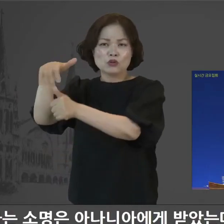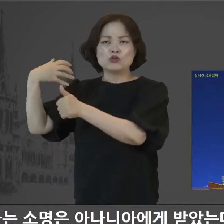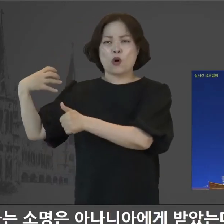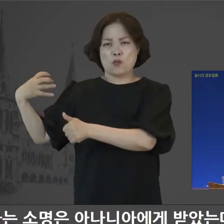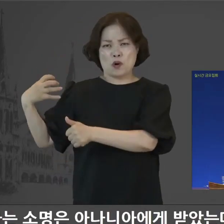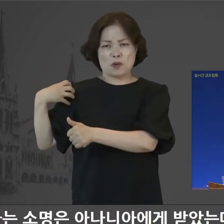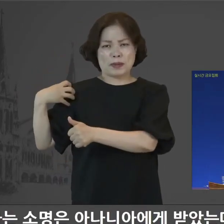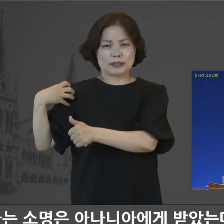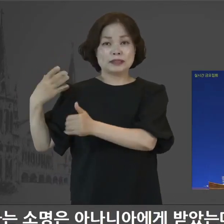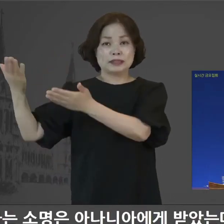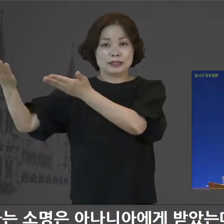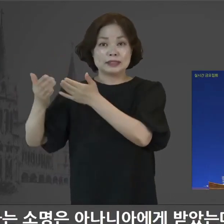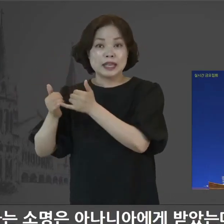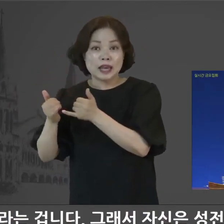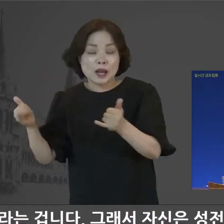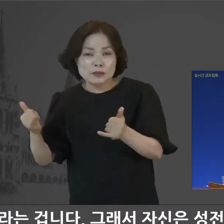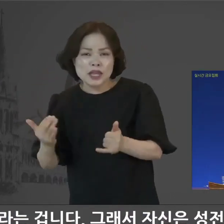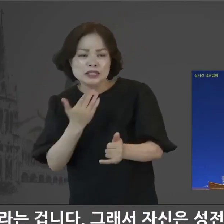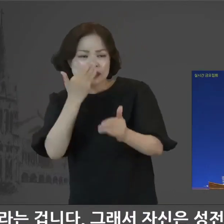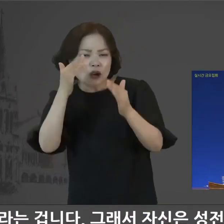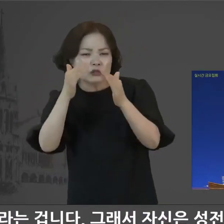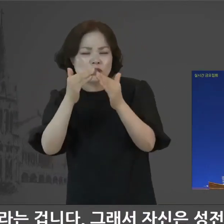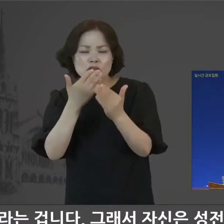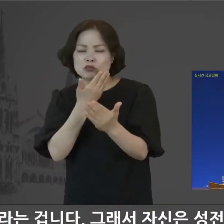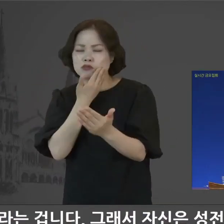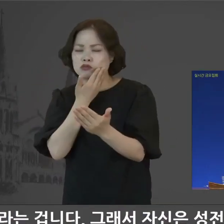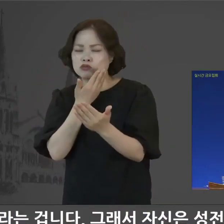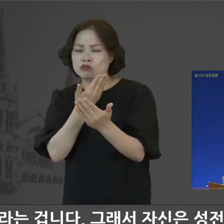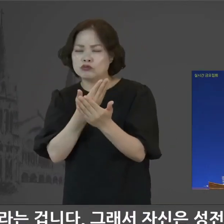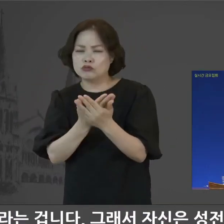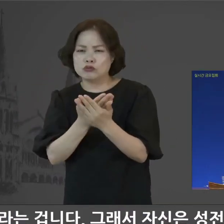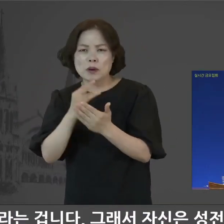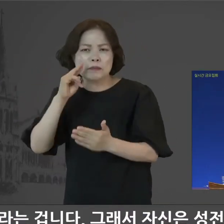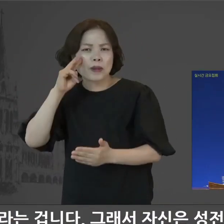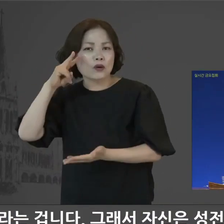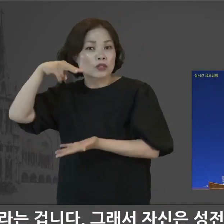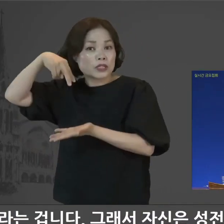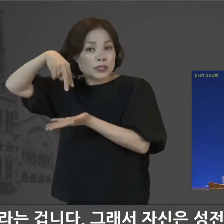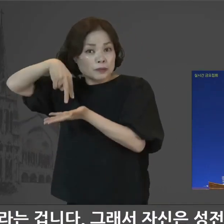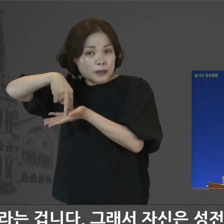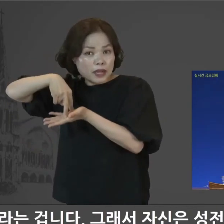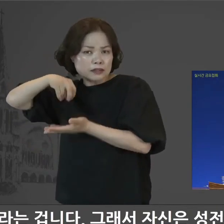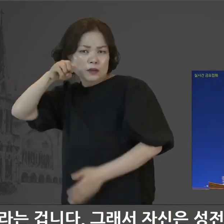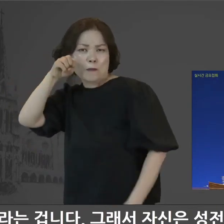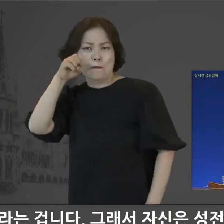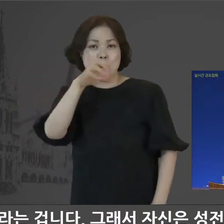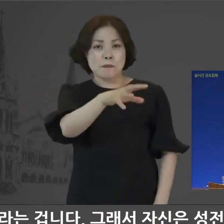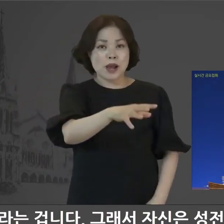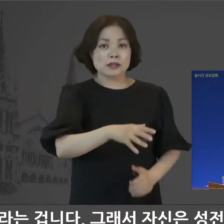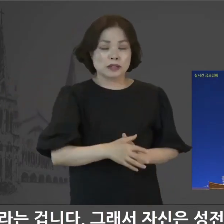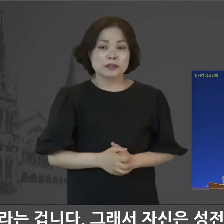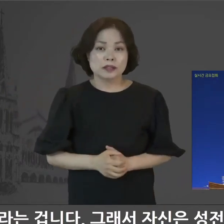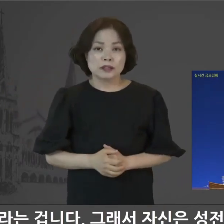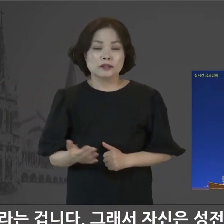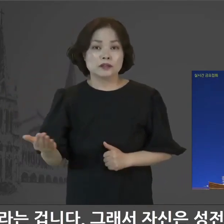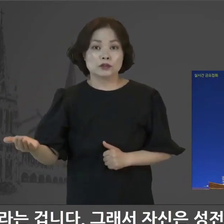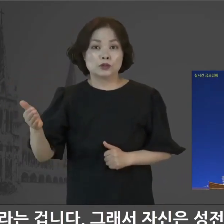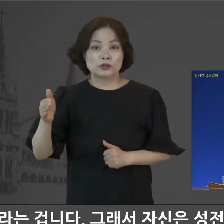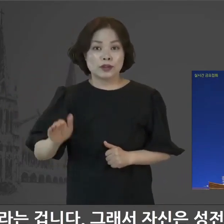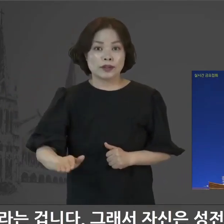받은 사람이다, 이렇게 얘기해서 성전의 중요성이 여전히 자신에게 있다라는 것을 얘기해 주고 있는 것이죠.